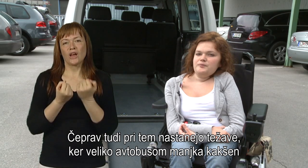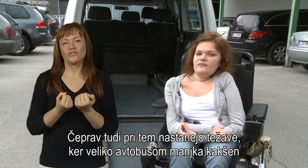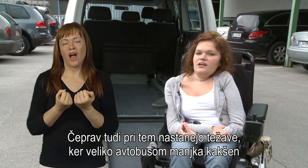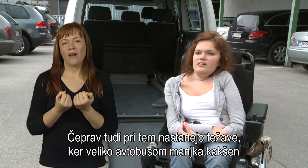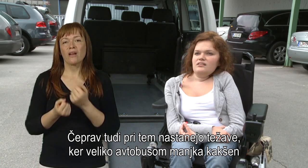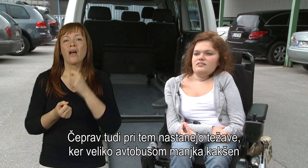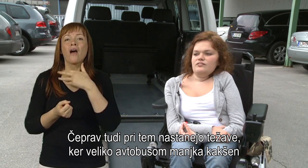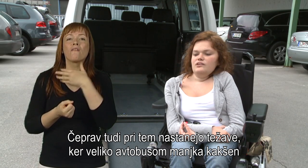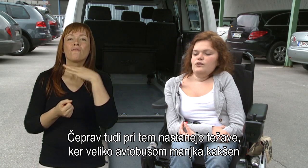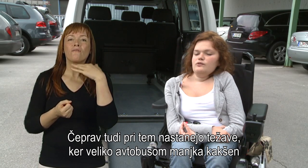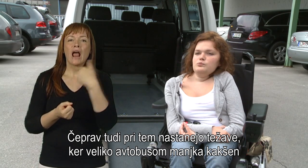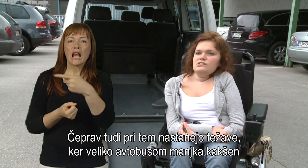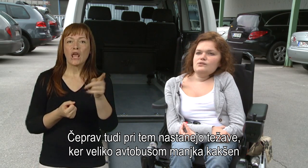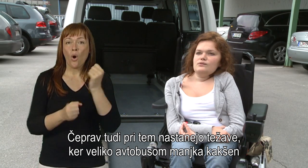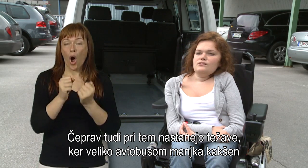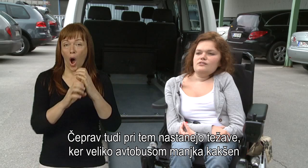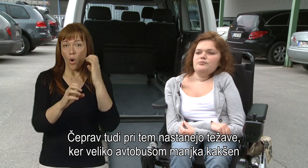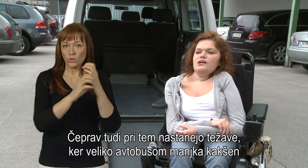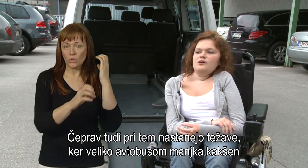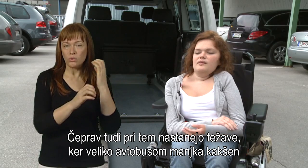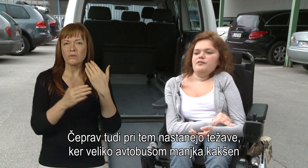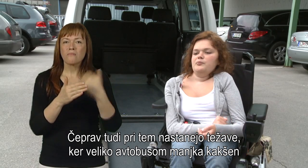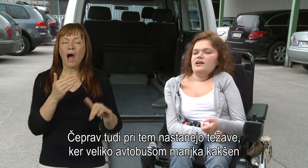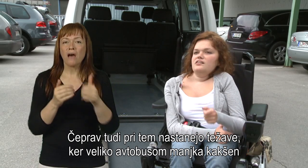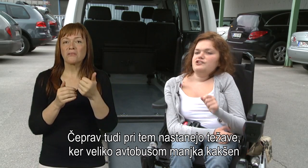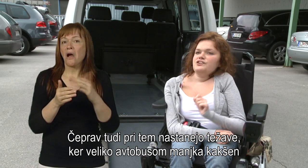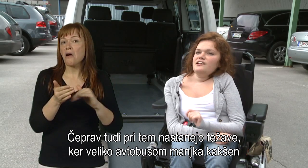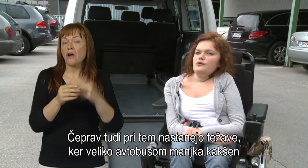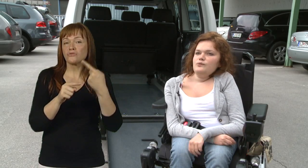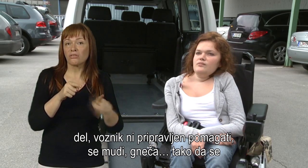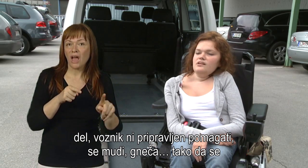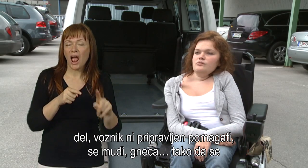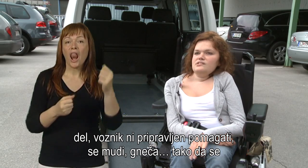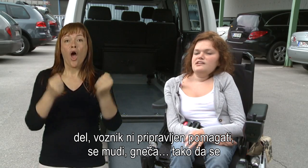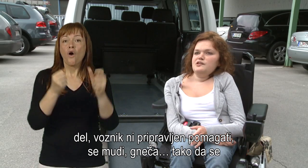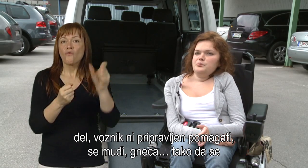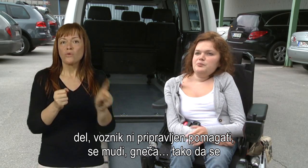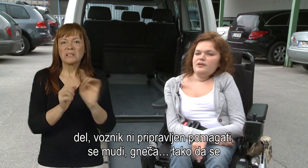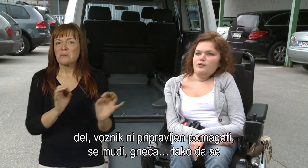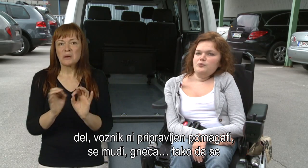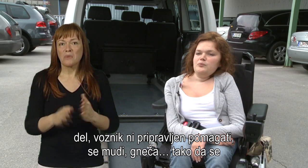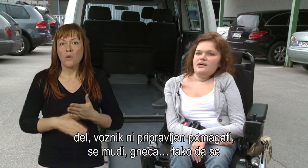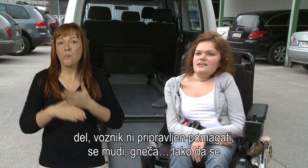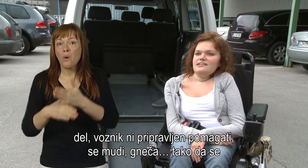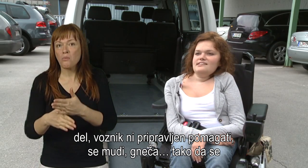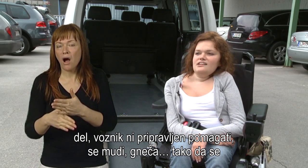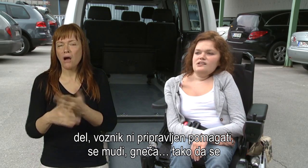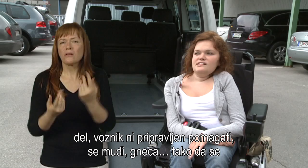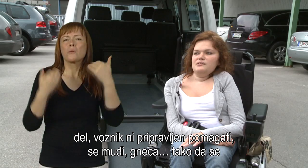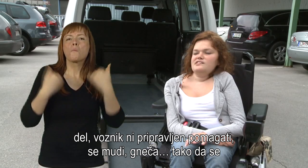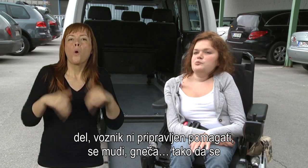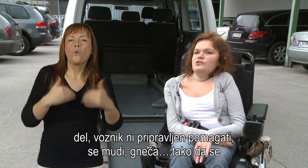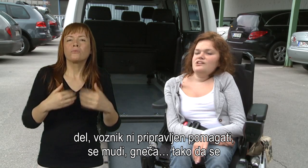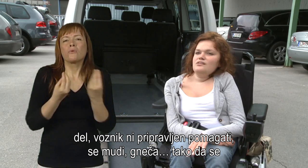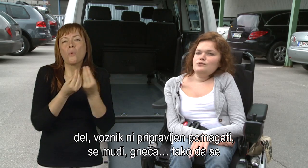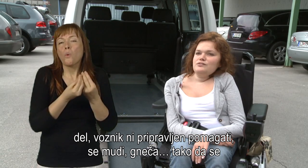težave, ker veliko avtobusov, ne vem, manjka kakšen del, voznik ni pripravljen pomagati, ne